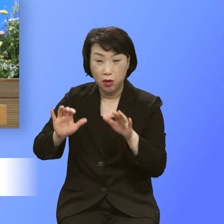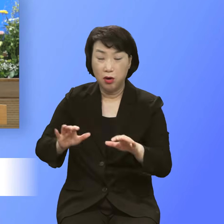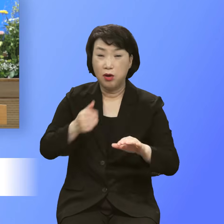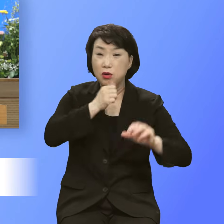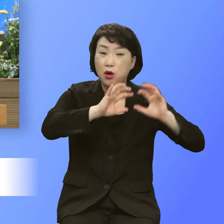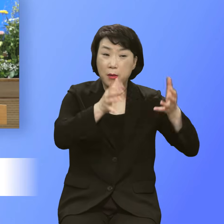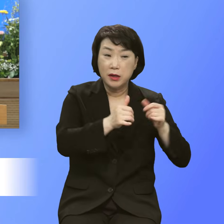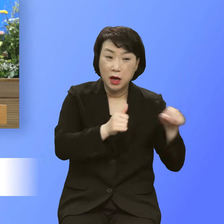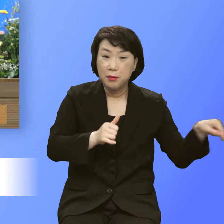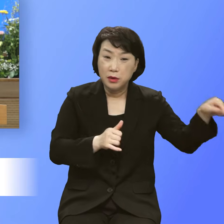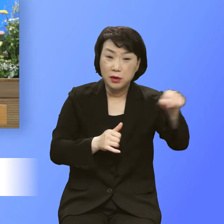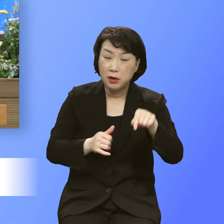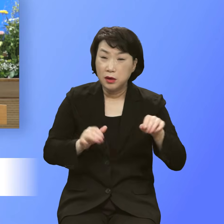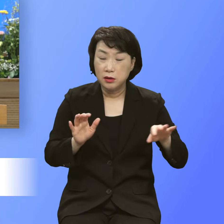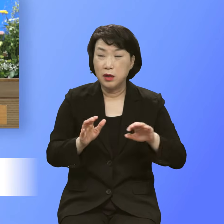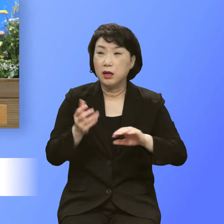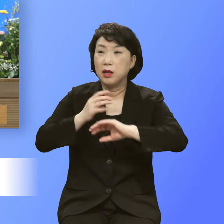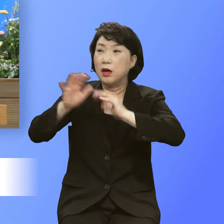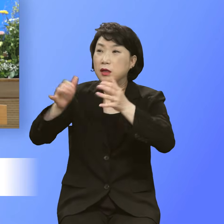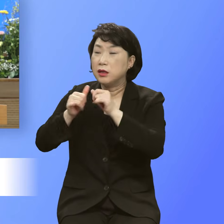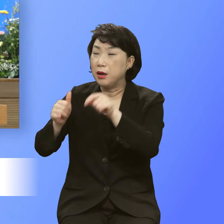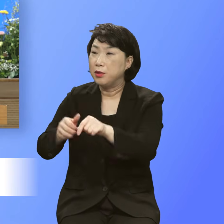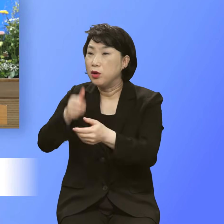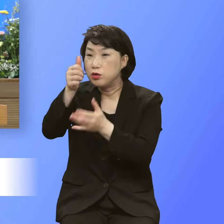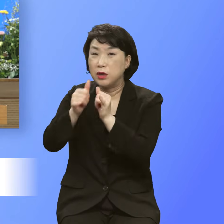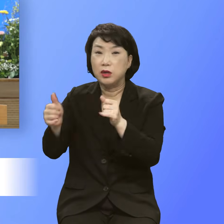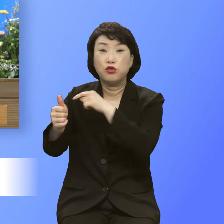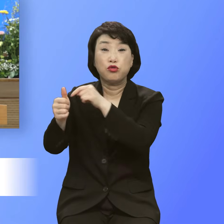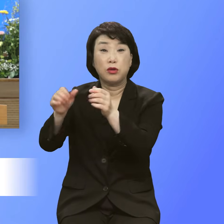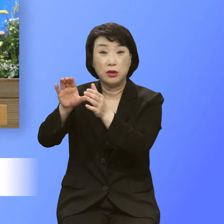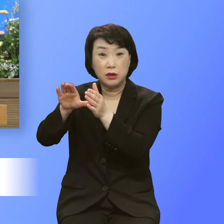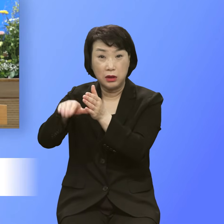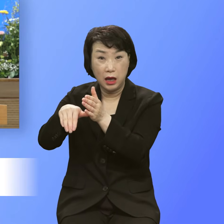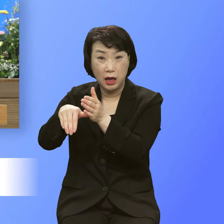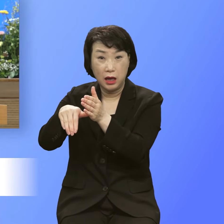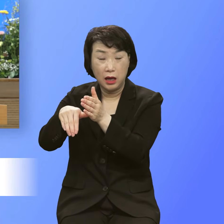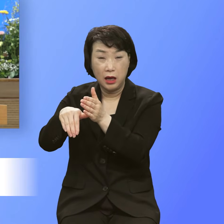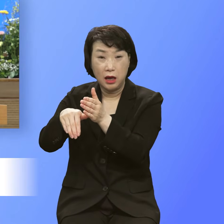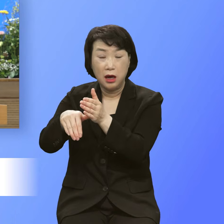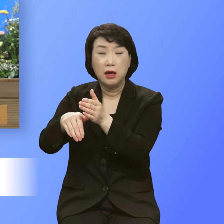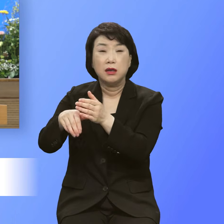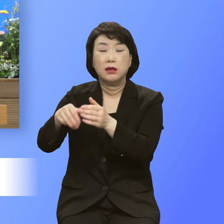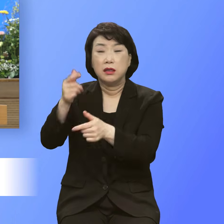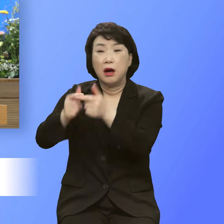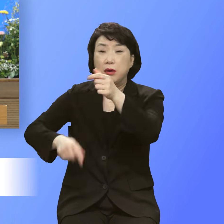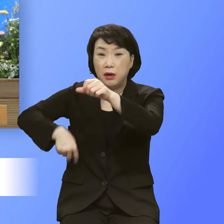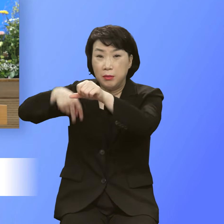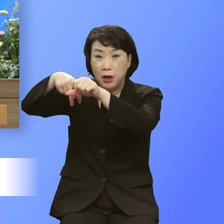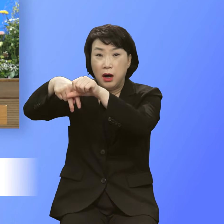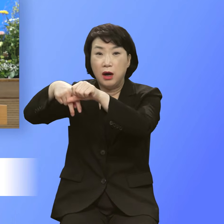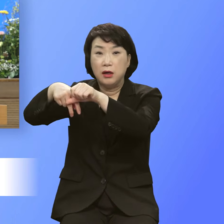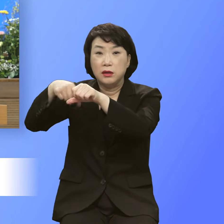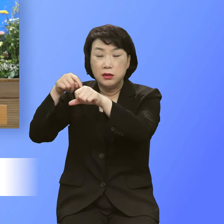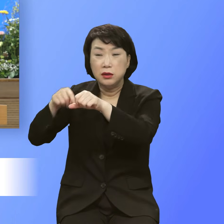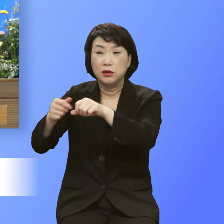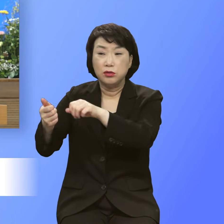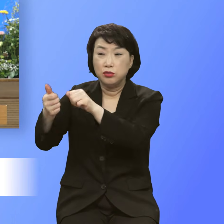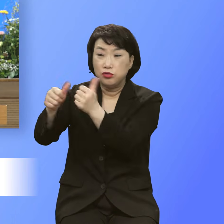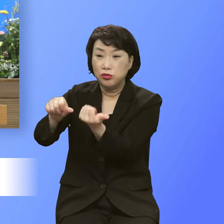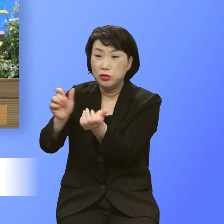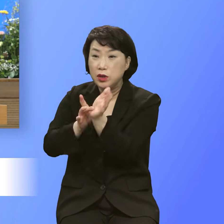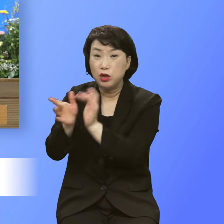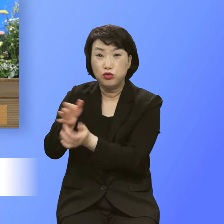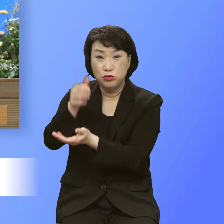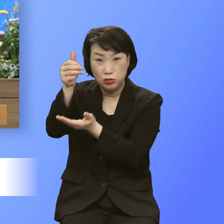로마인들이 이방인들을, 강력한 죄인들을 죽일 때 매달아 죽이는 십자가에 달려 죽은